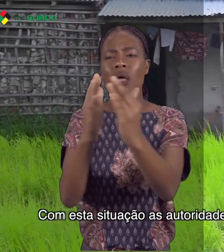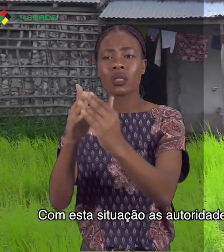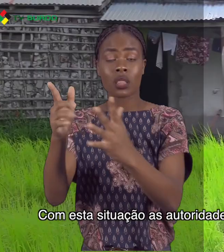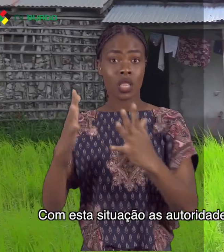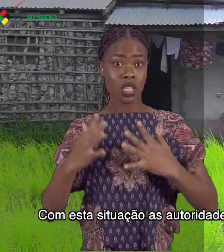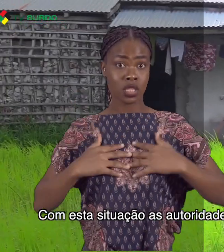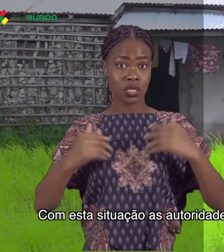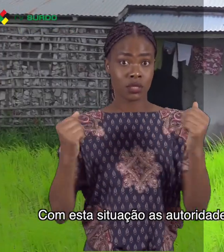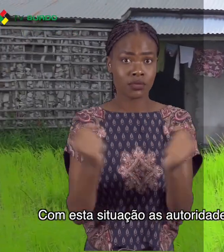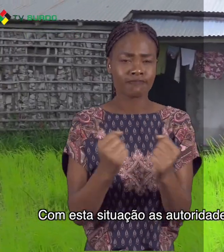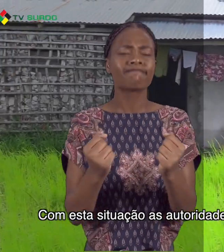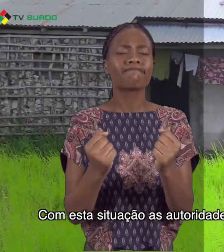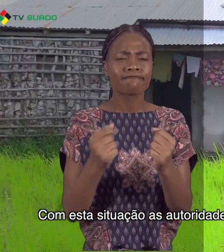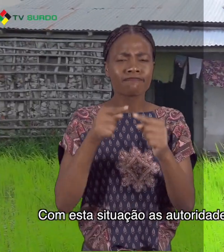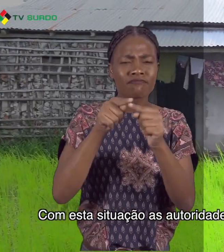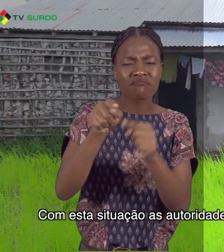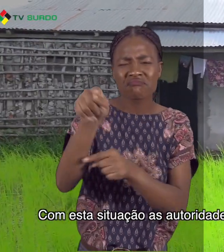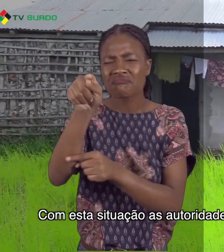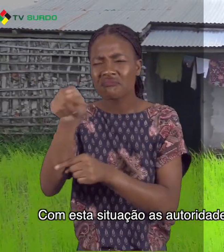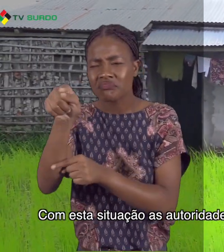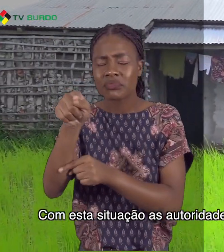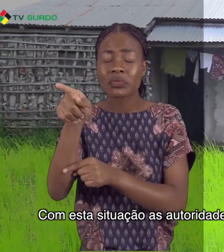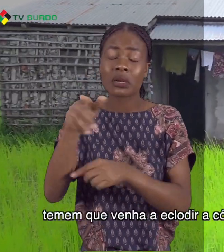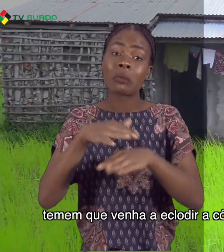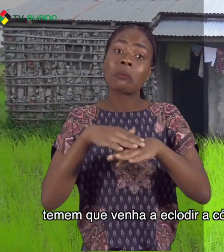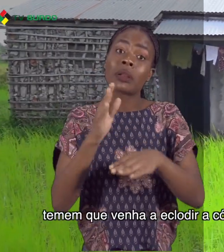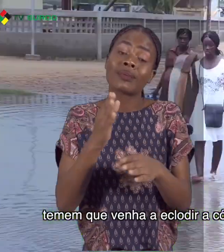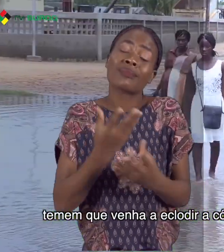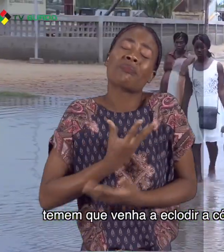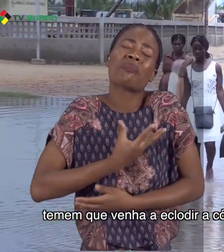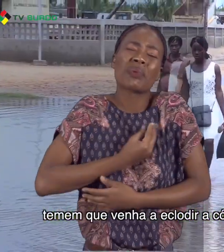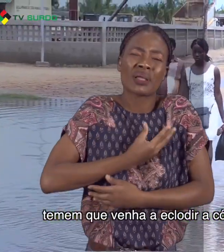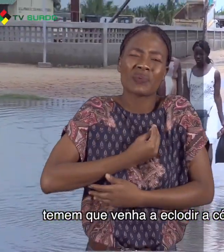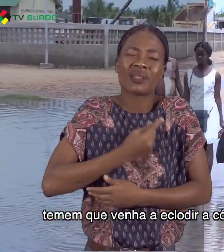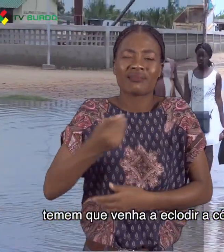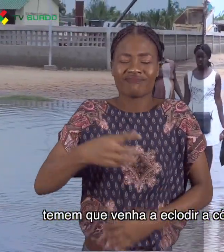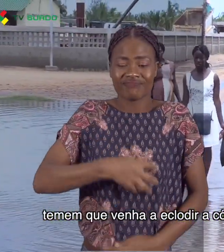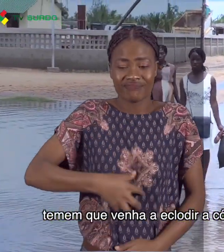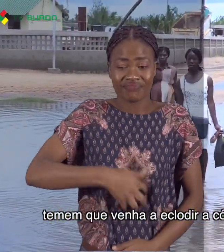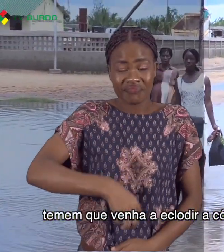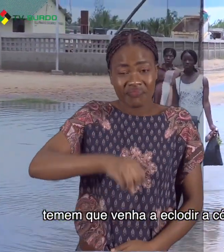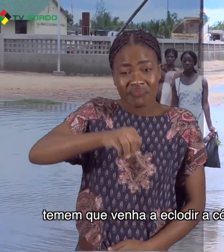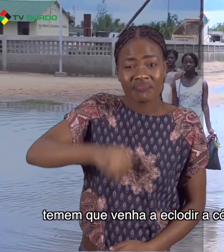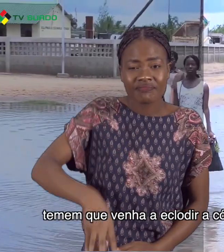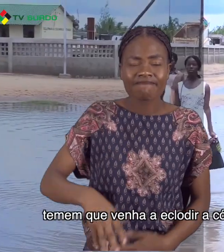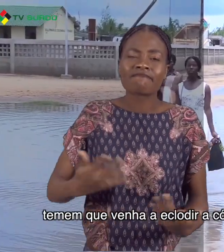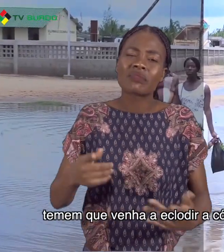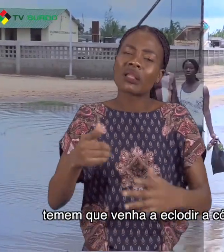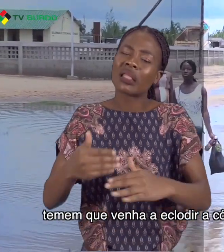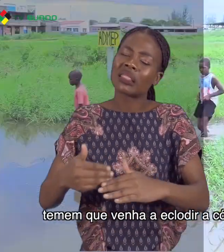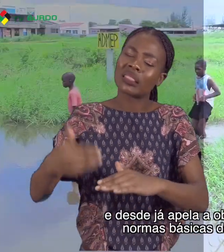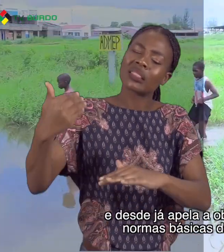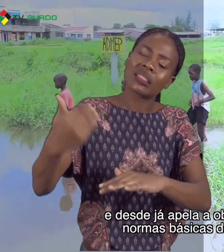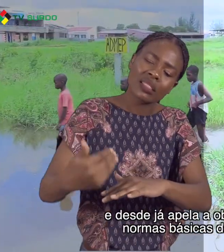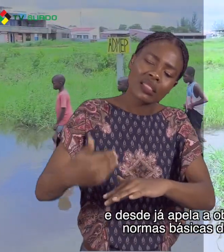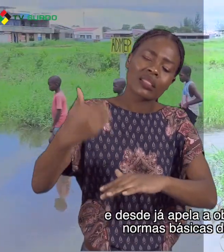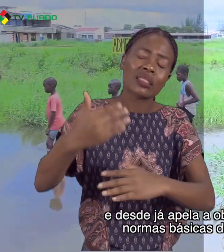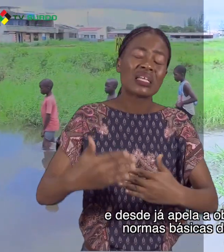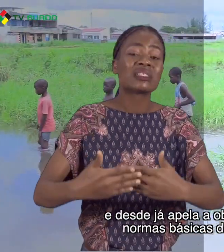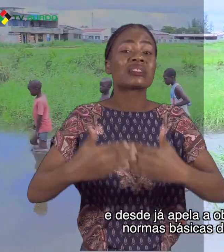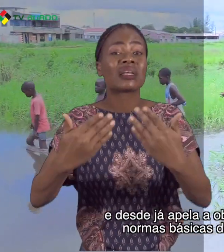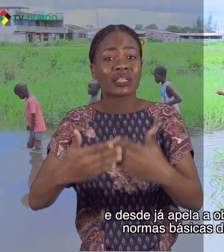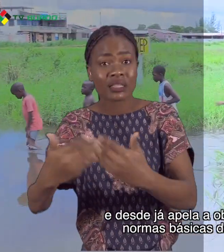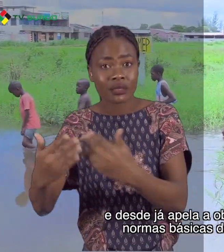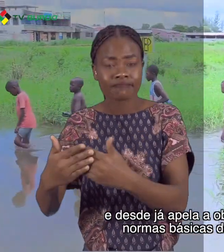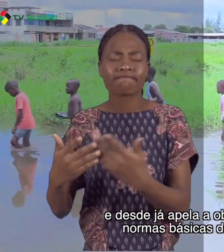Com esta situação, as autoridades de saúde da província temem que venha a eclodir a cólera nos próximos dias e, desde